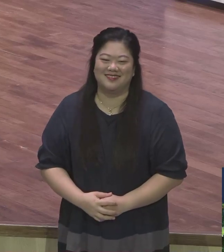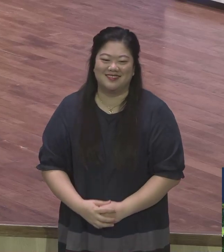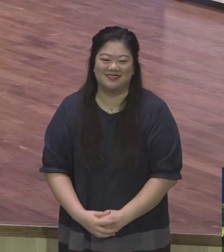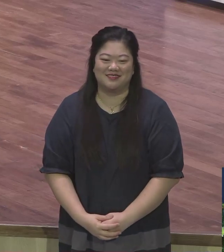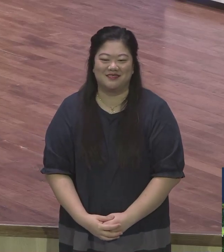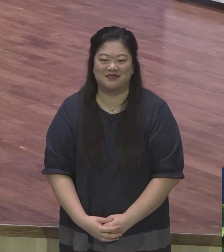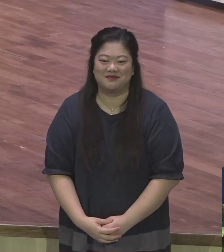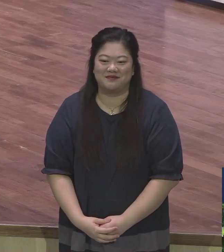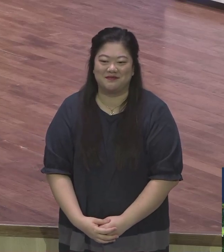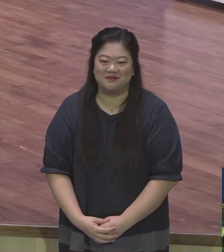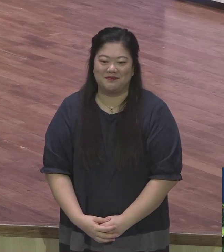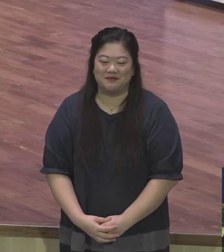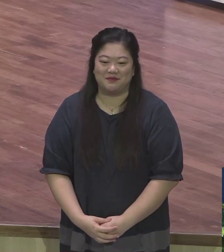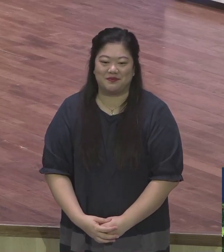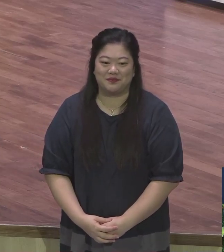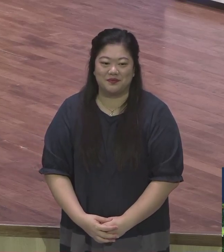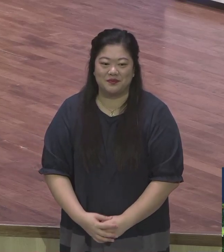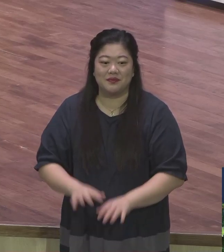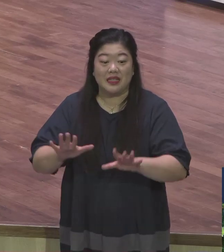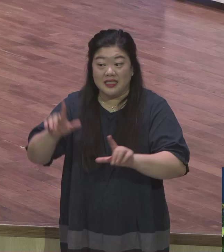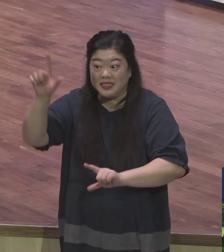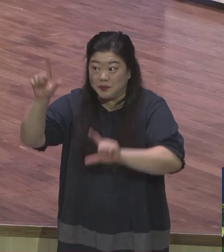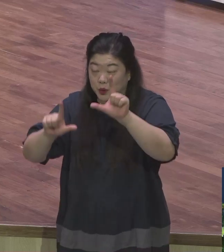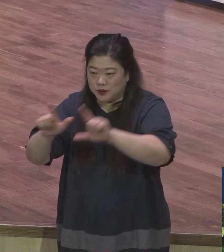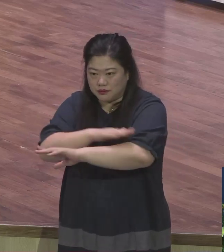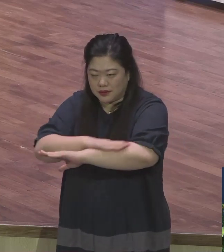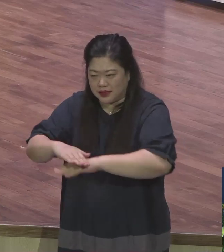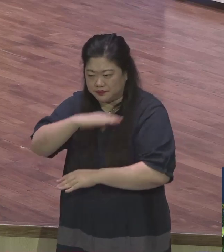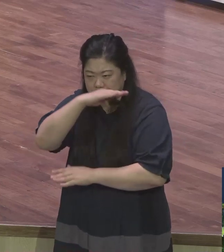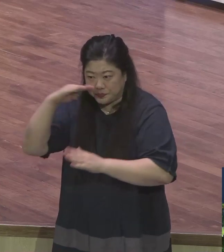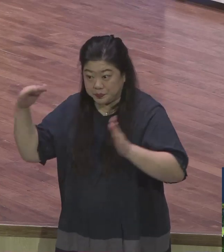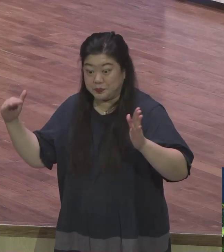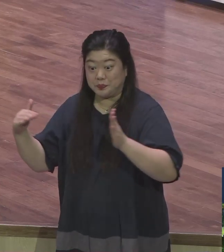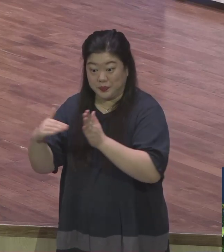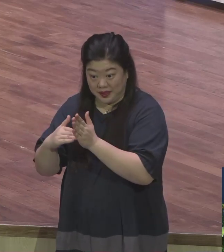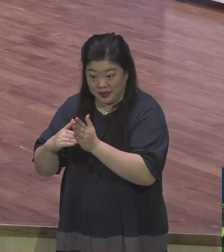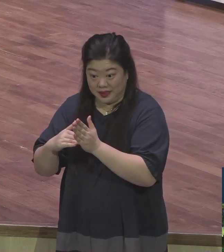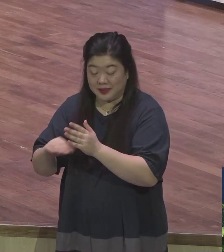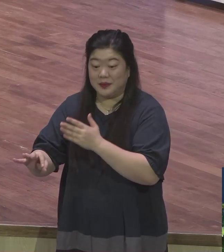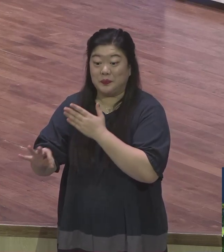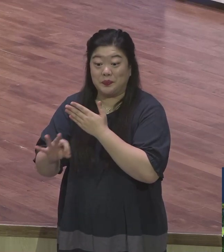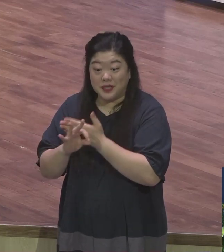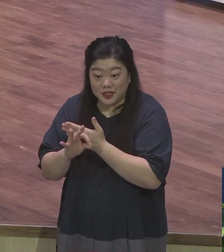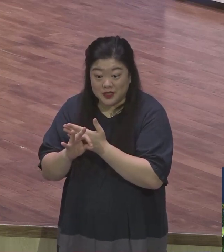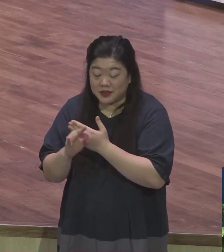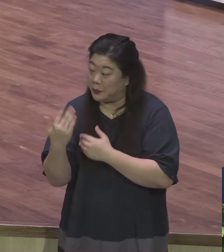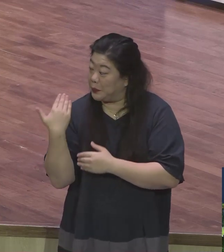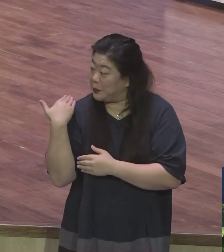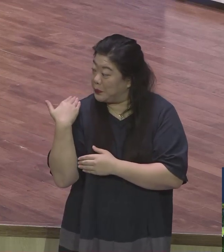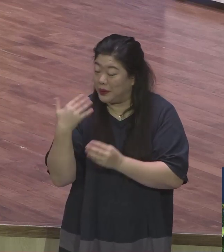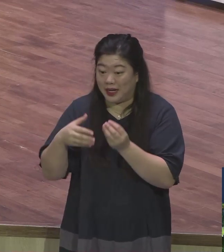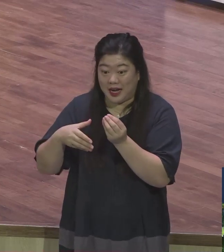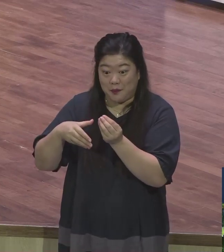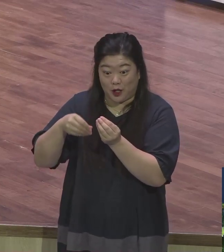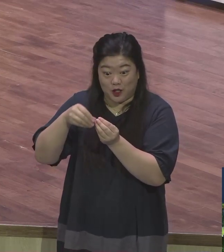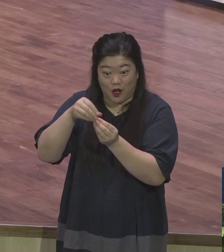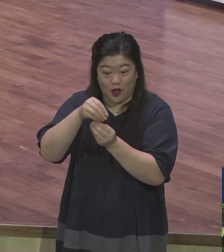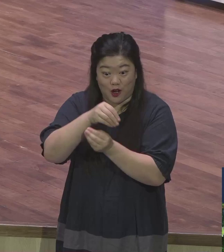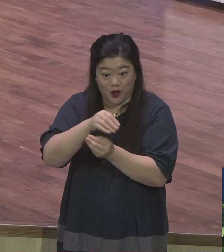이런 영적 자세를 가졌던 분들은 지난 명절, 추석 기간 동안에